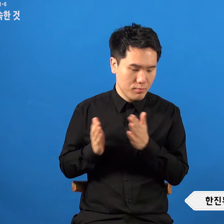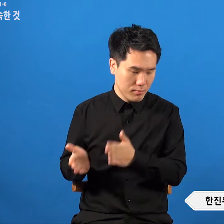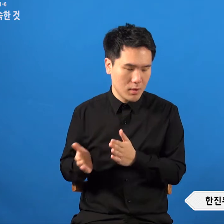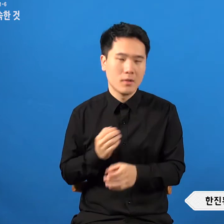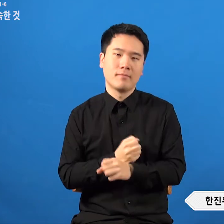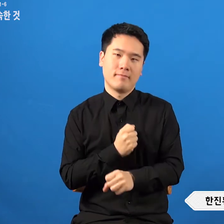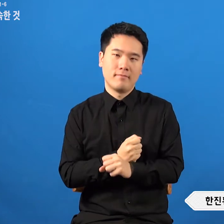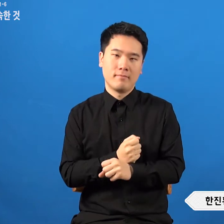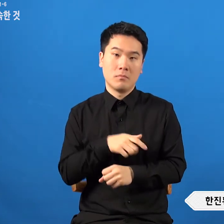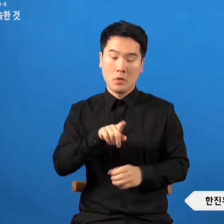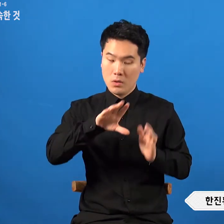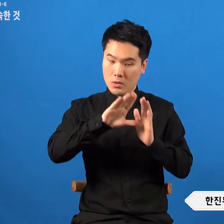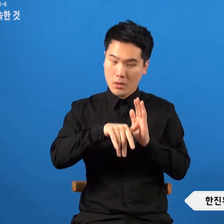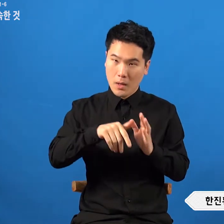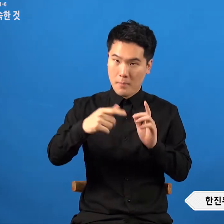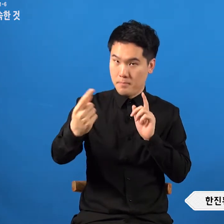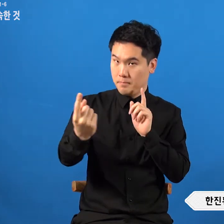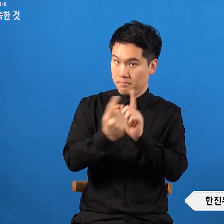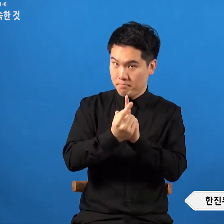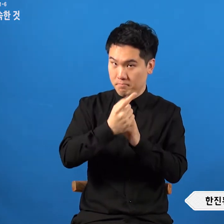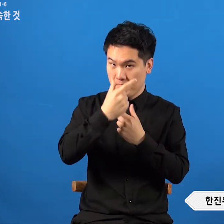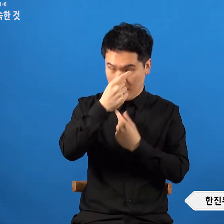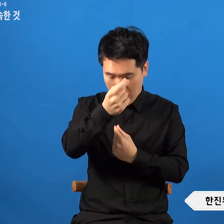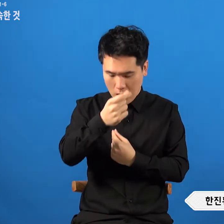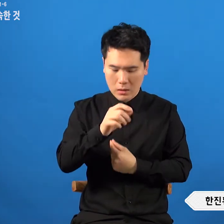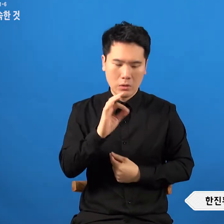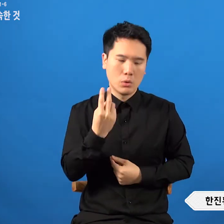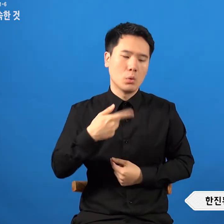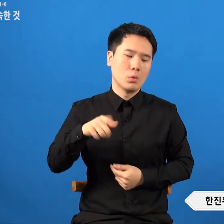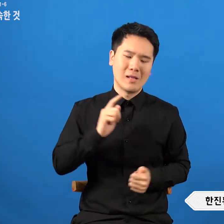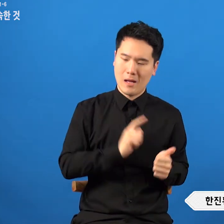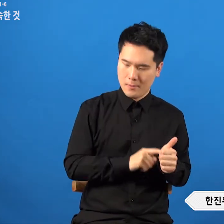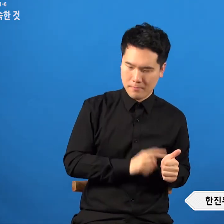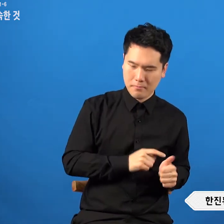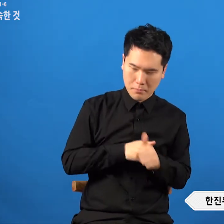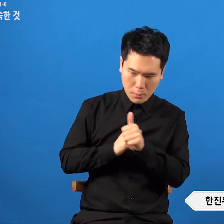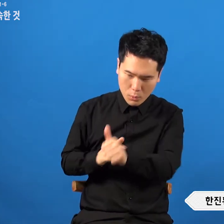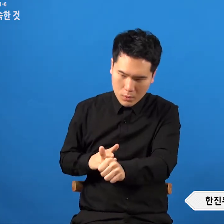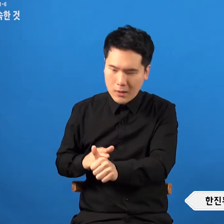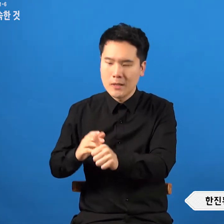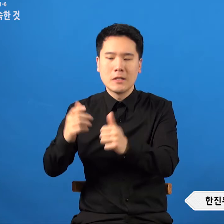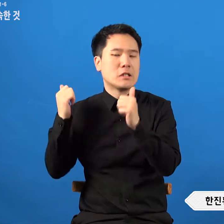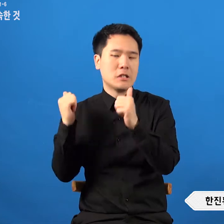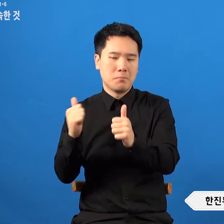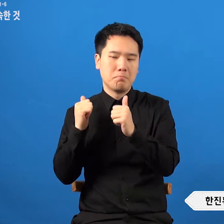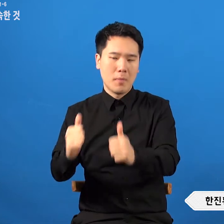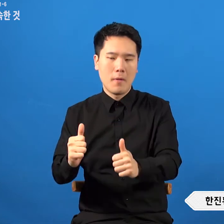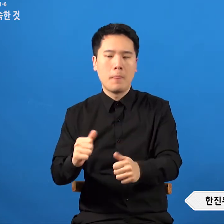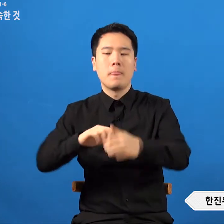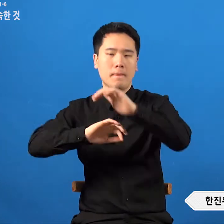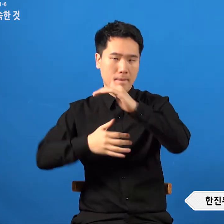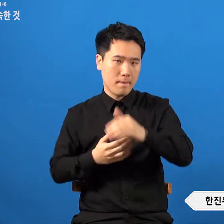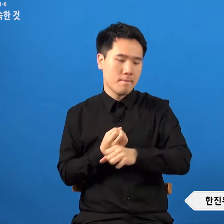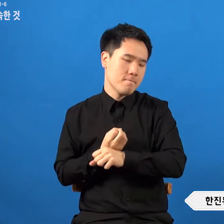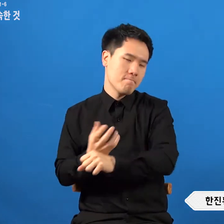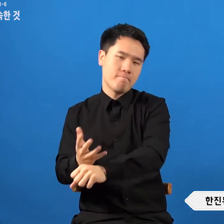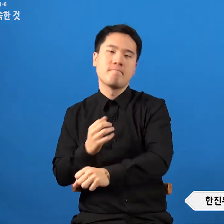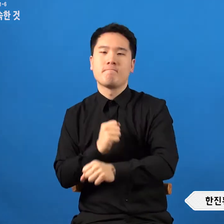계셨습니다. 그리고 때가 되니까 하나님이 요나를 보내어서 심판의 메시지를 전하게 하신